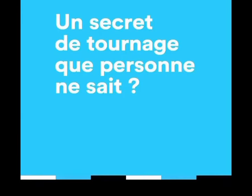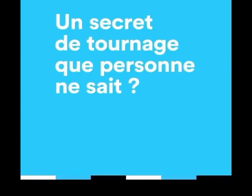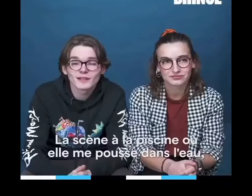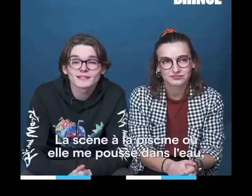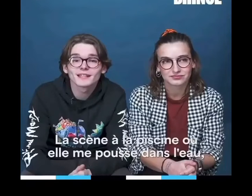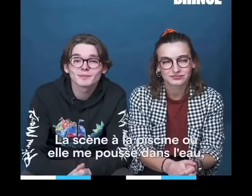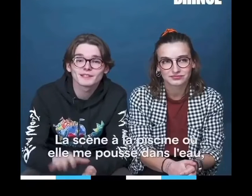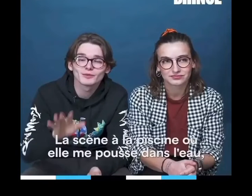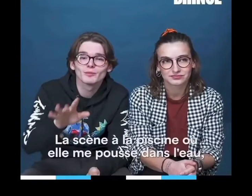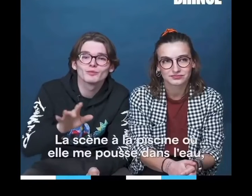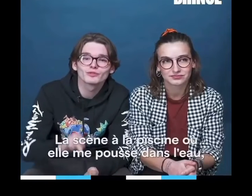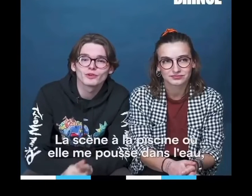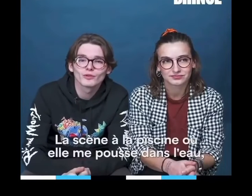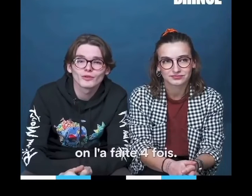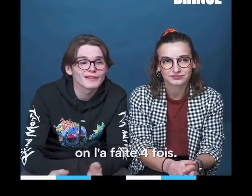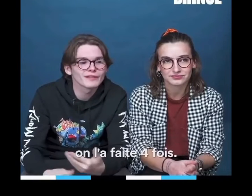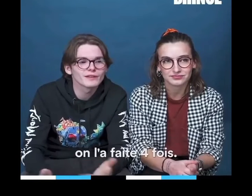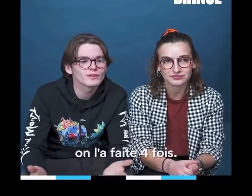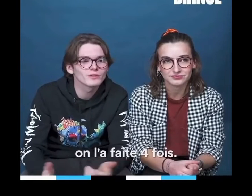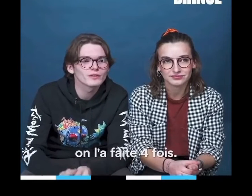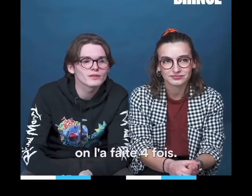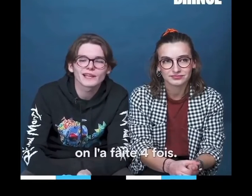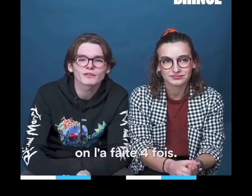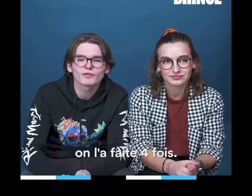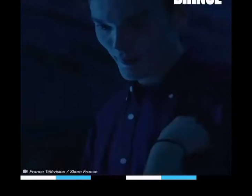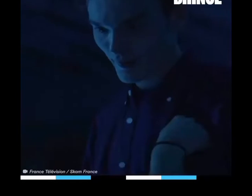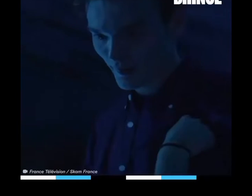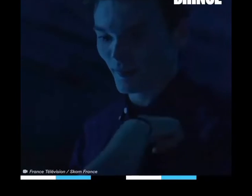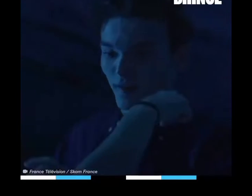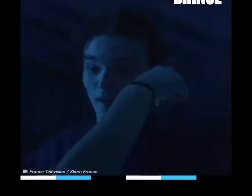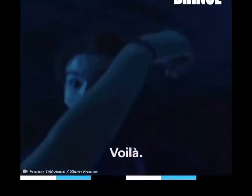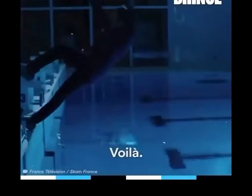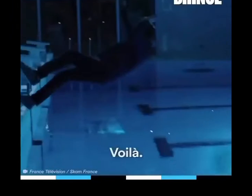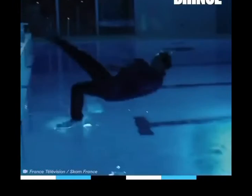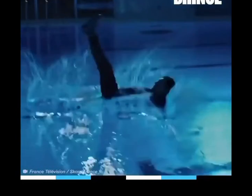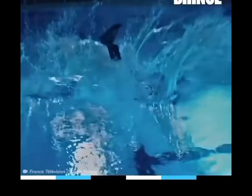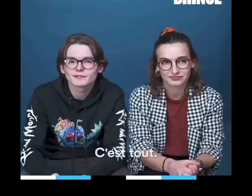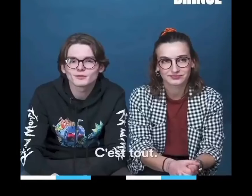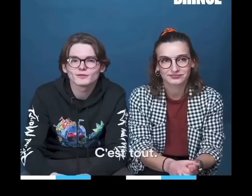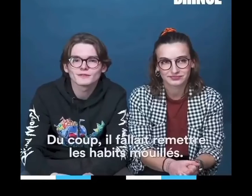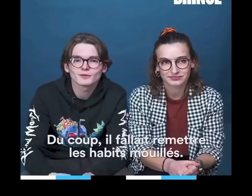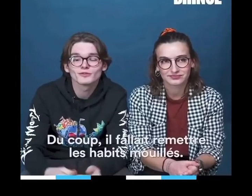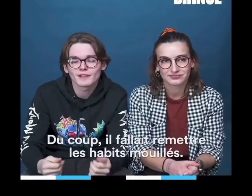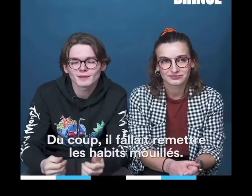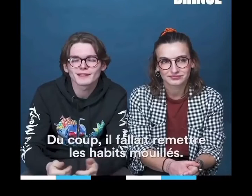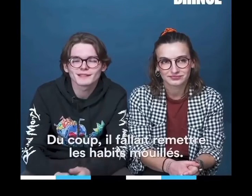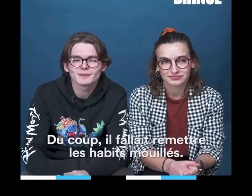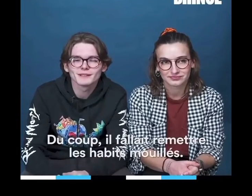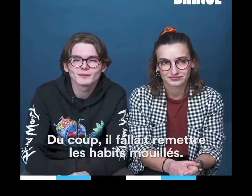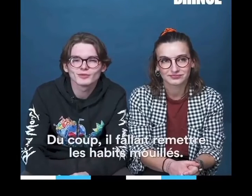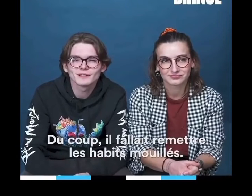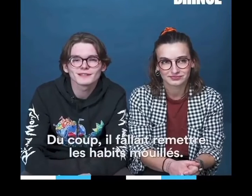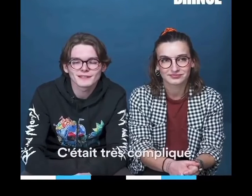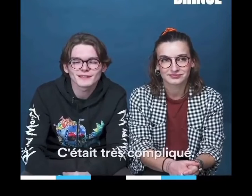La scène à la piscine où elle me pousse dans l'eau, on l'a fait 4 fois, quoi. Voilà, c'est tout. Et du coup, il fallait remettre les habits mouillés, c'était très